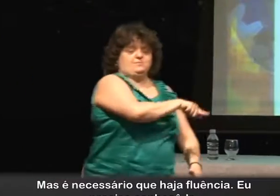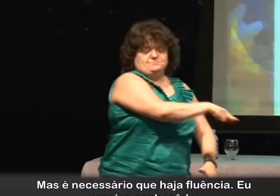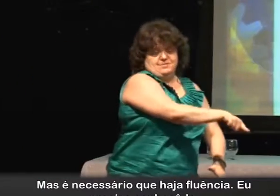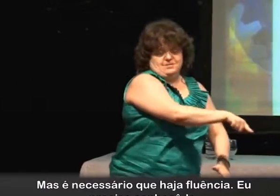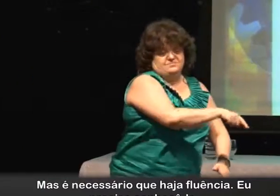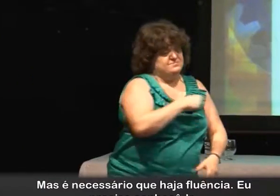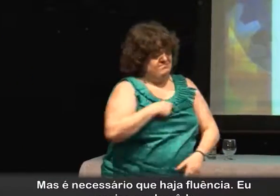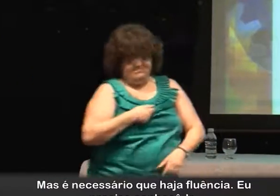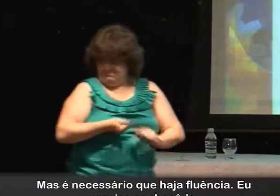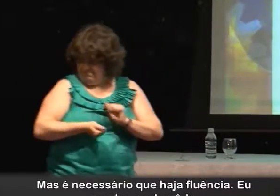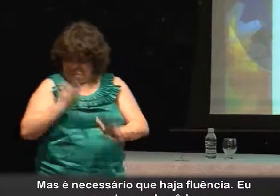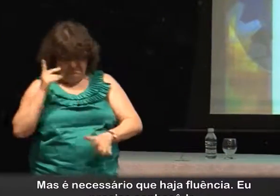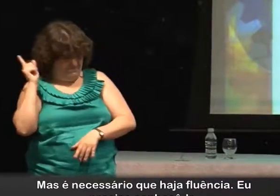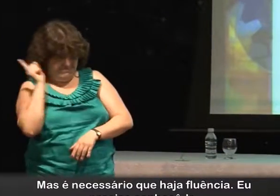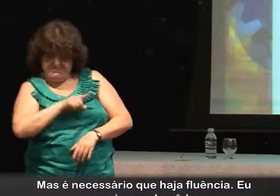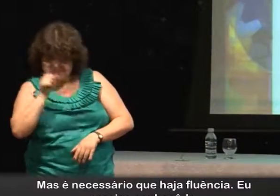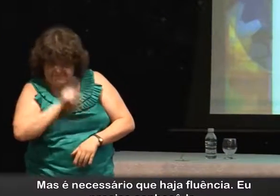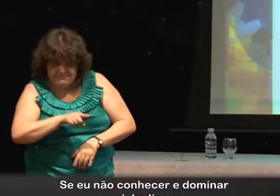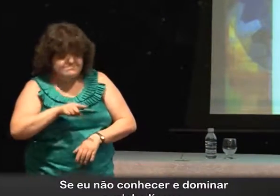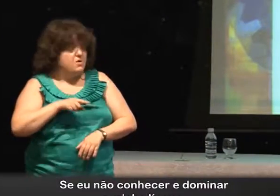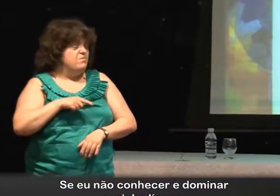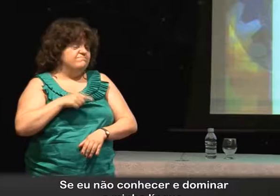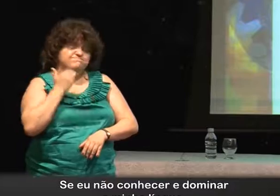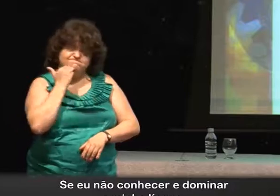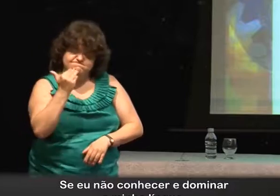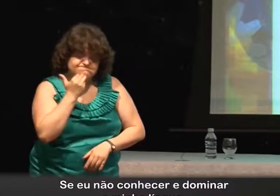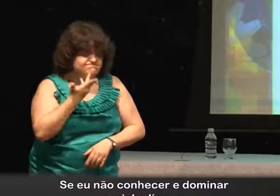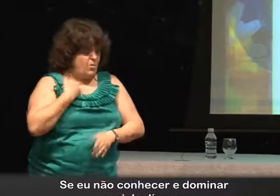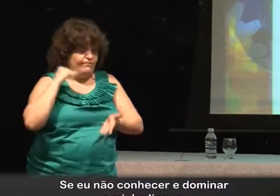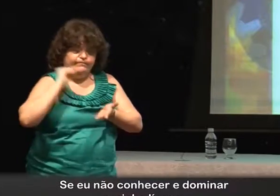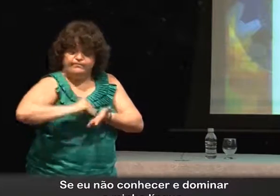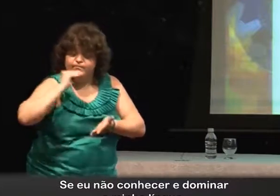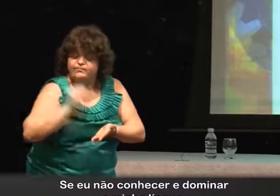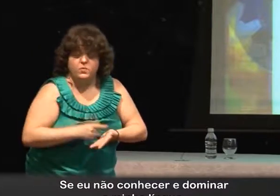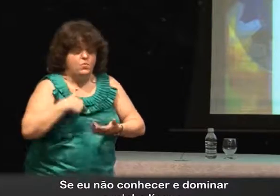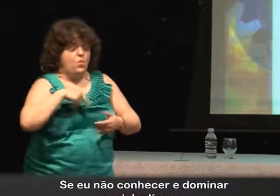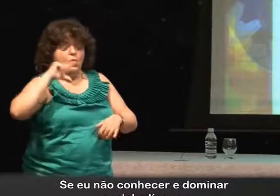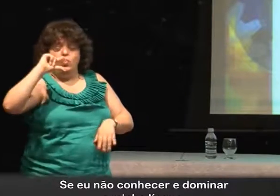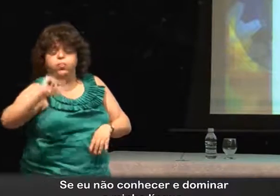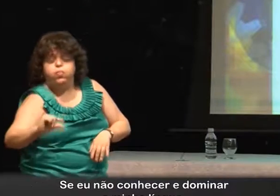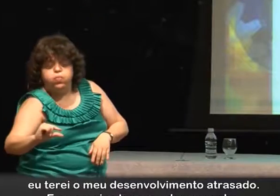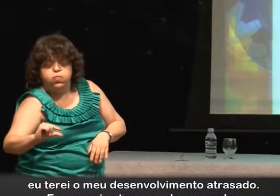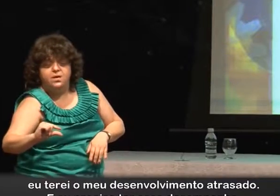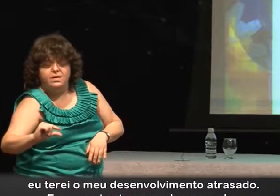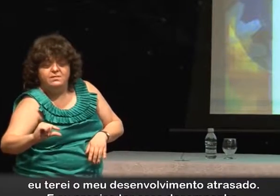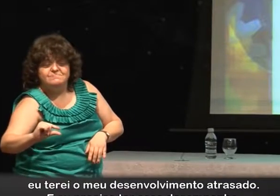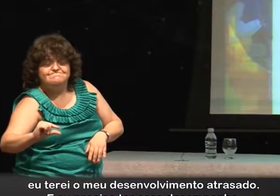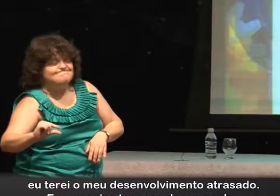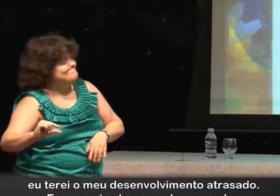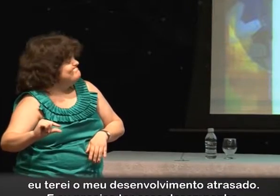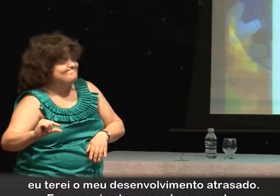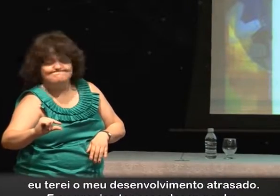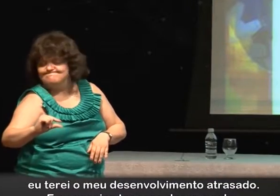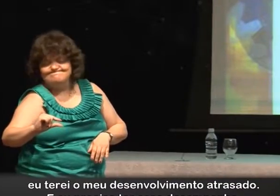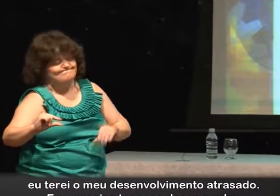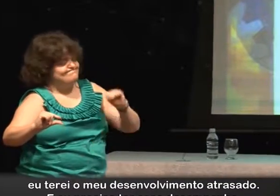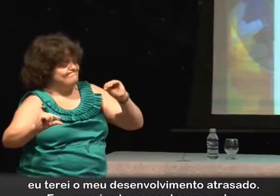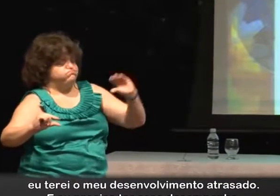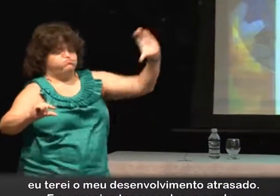haja fluência. Eu preciso conhecê-la. Se eu não conhecer e não dominar a minha língua, eu terei o meu desenvolvimento